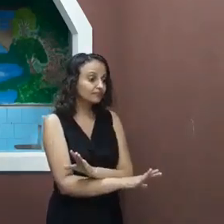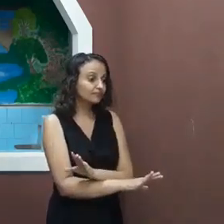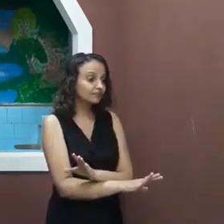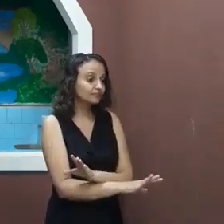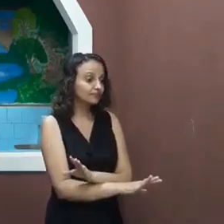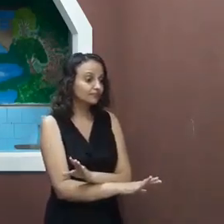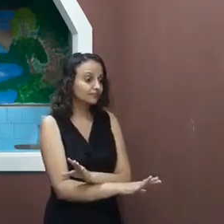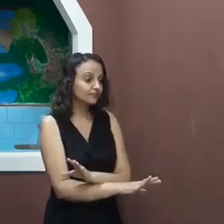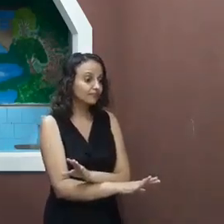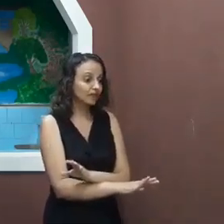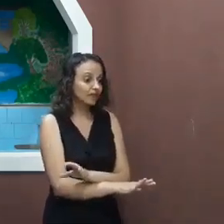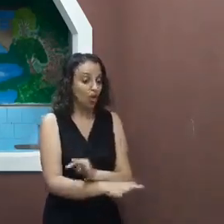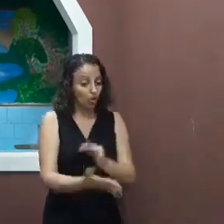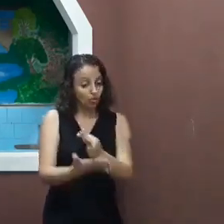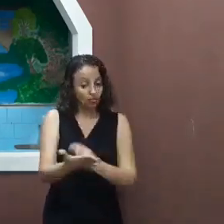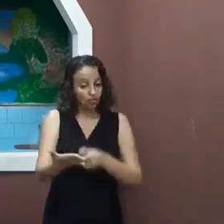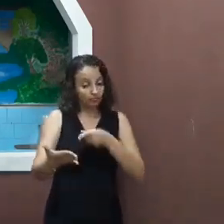Ele fala de Abraão.